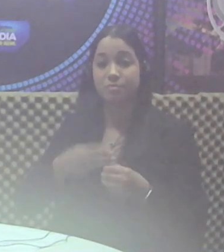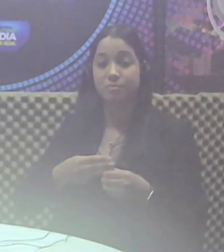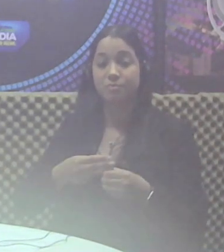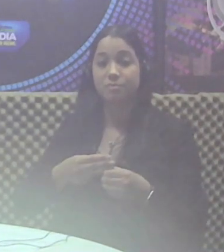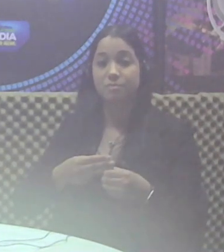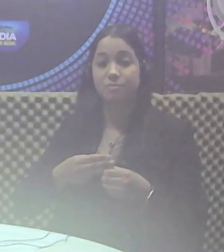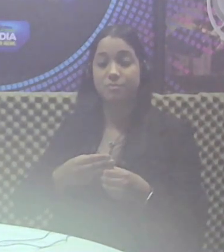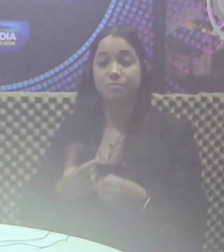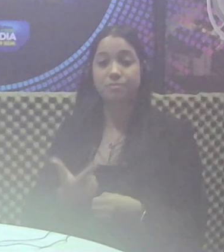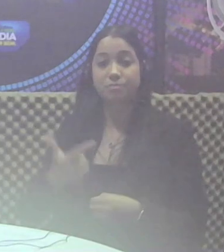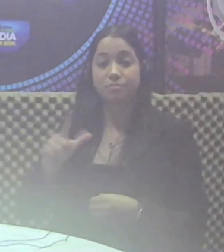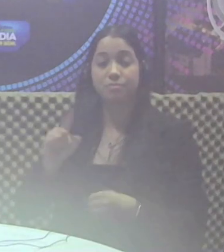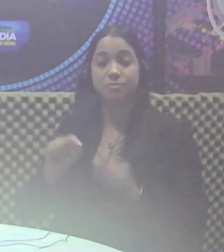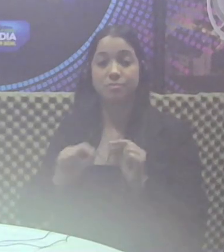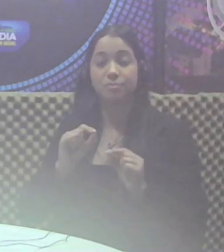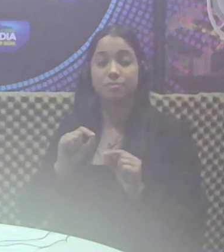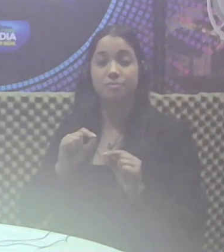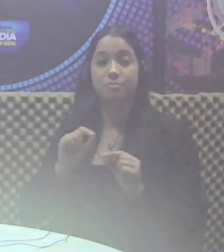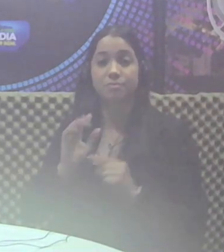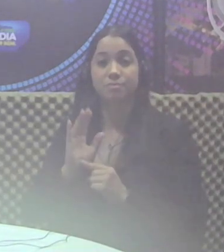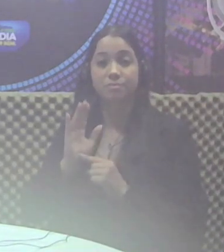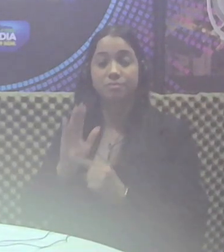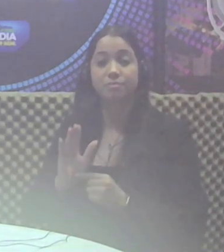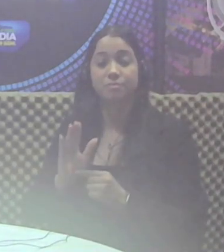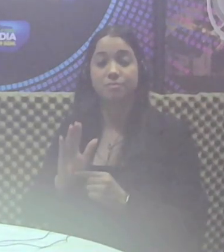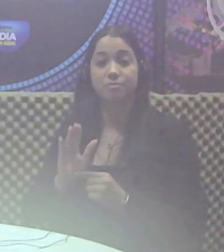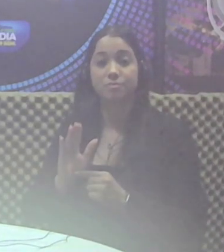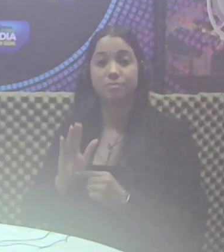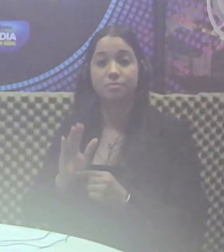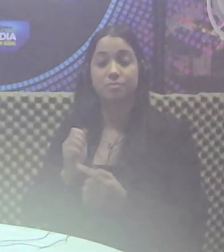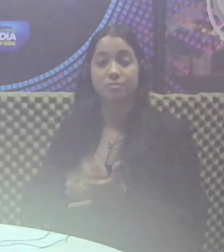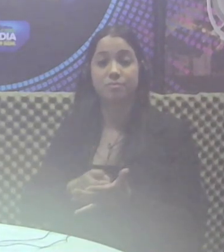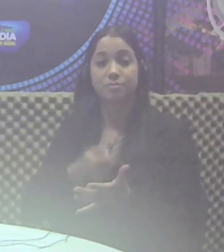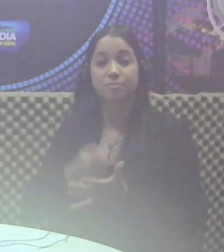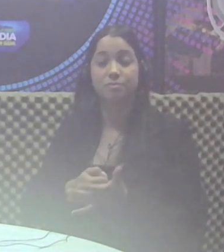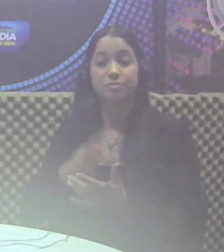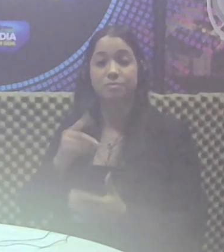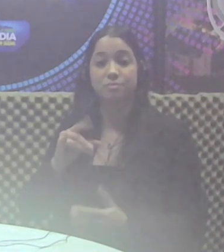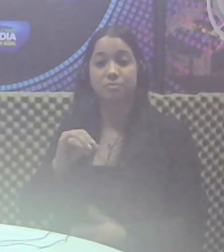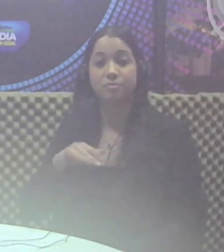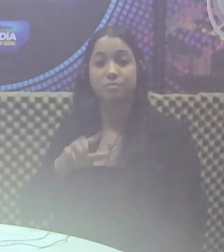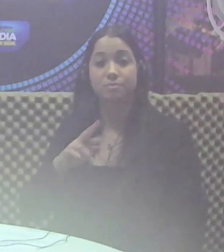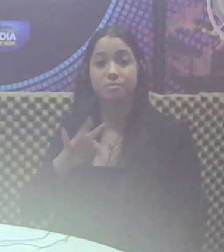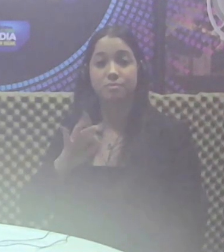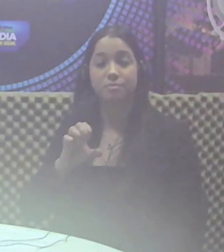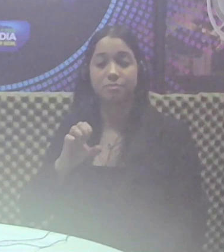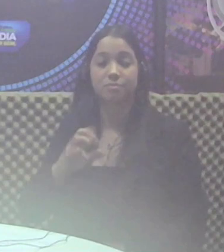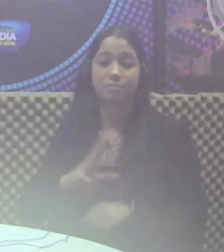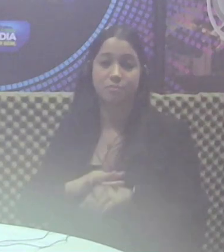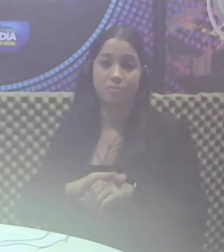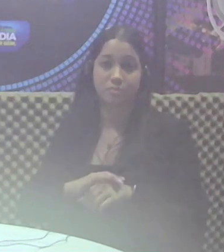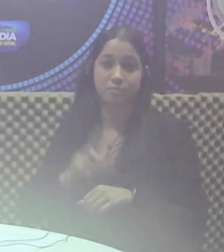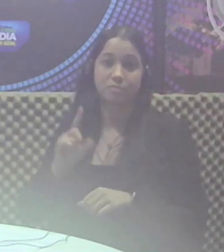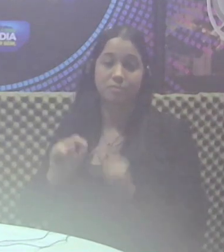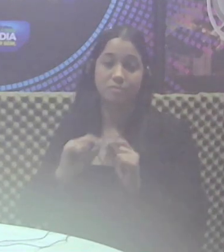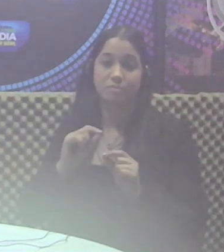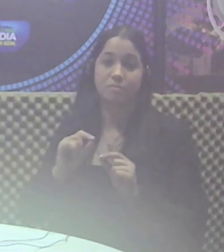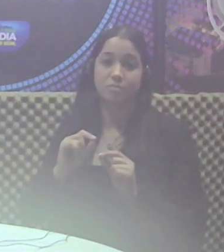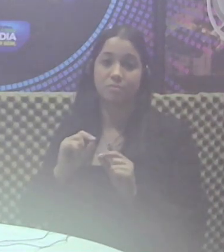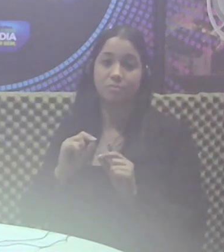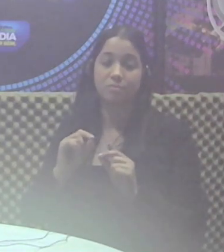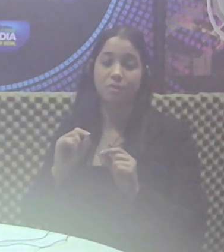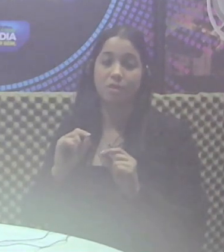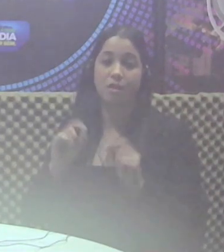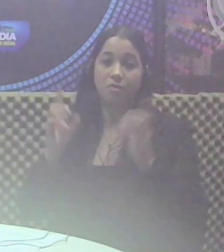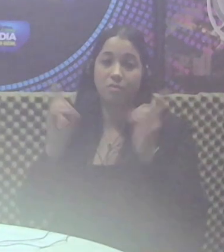A outra vacina em destaque é a que combate a poliomielite, doença popularmente conhecida como paralisia